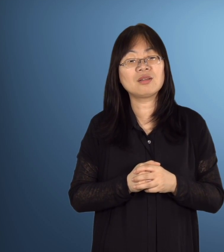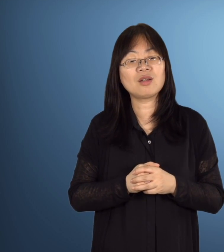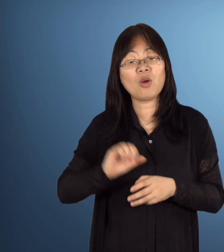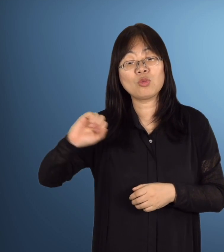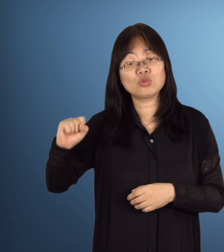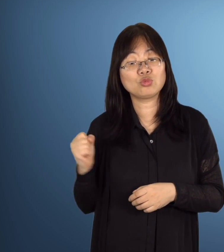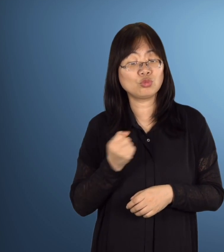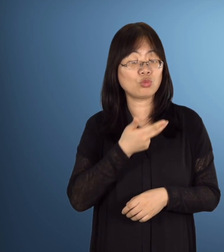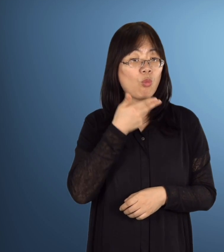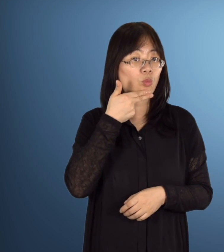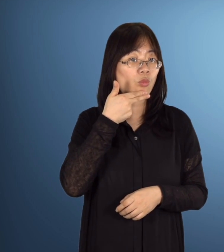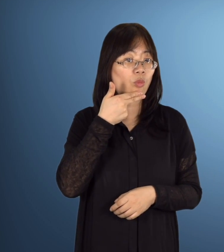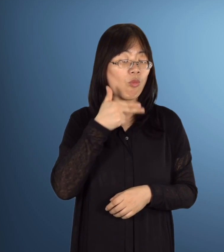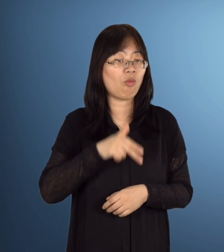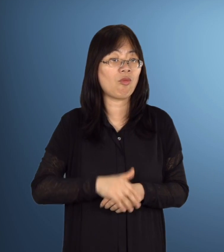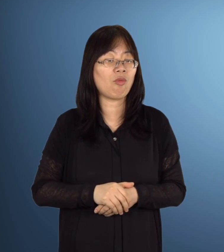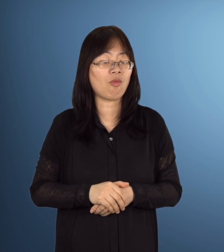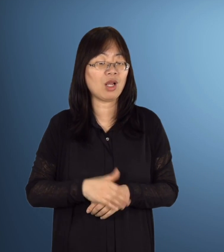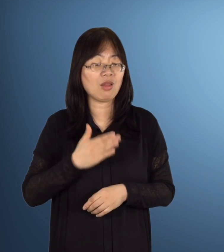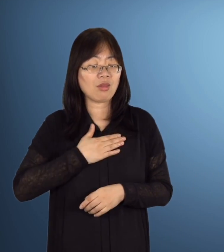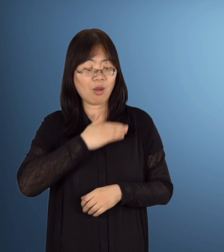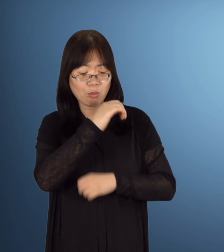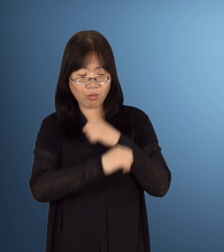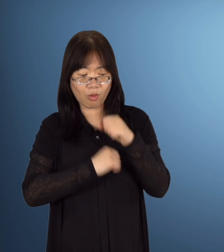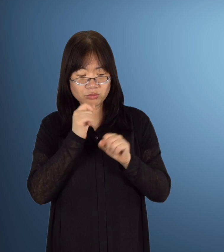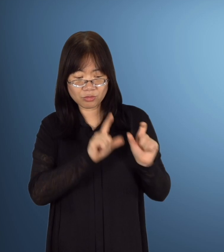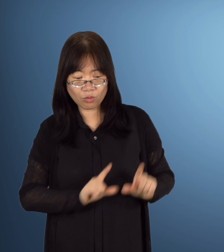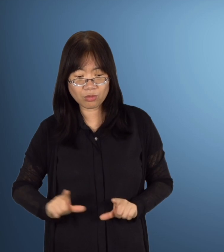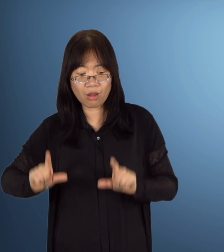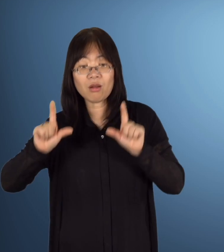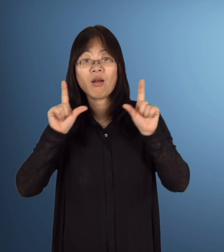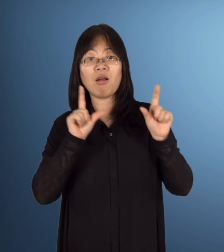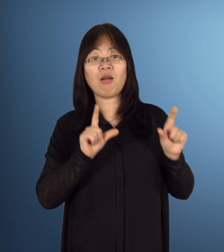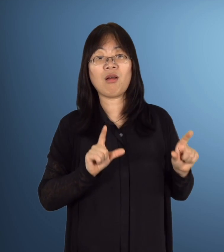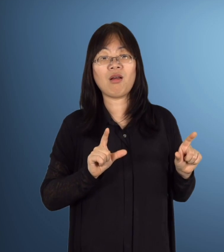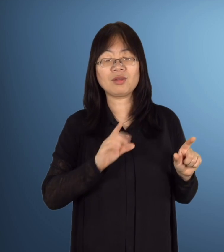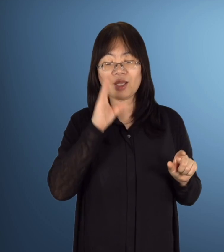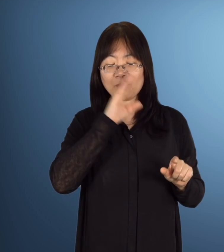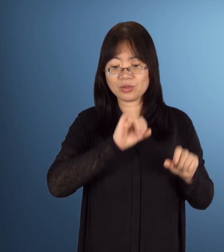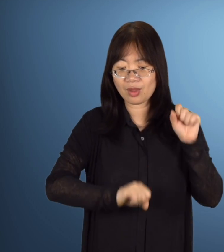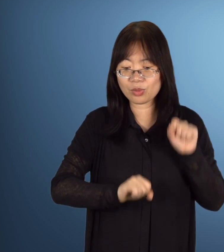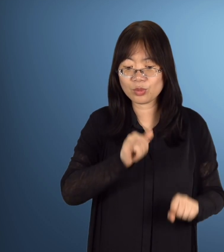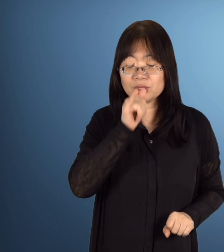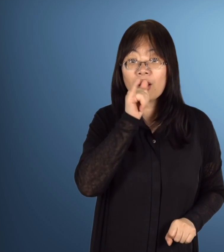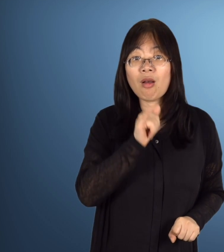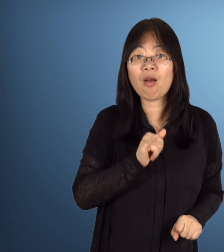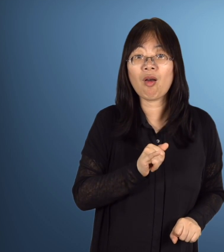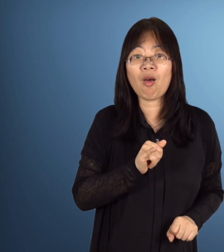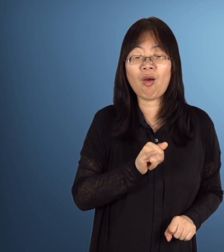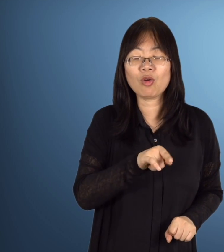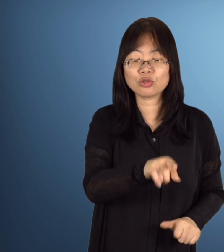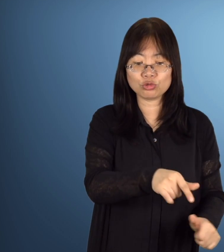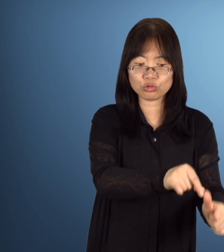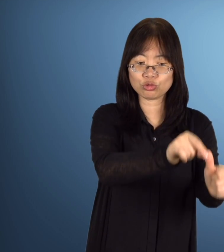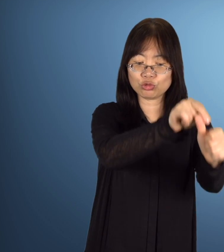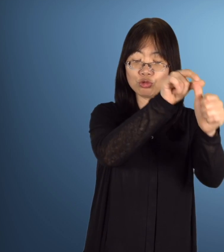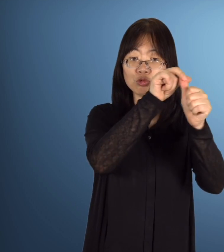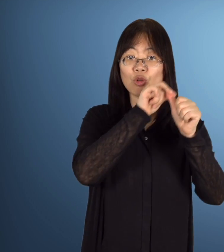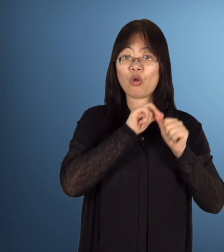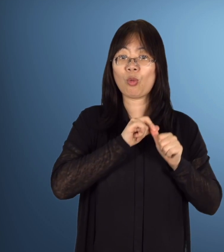순종을 안 하고 자기 마음대로 살고 나쁜 짓 하고 그러면 그